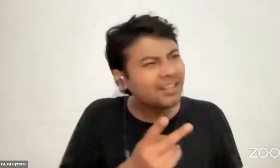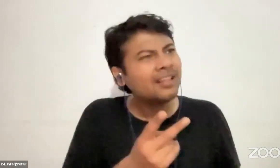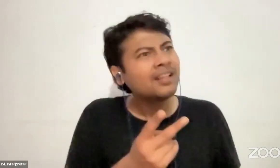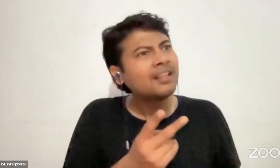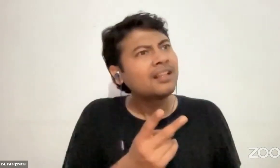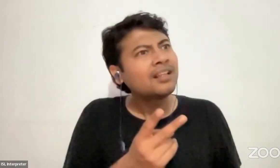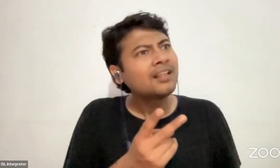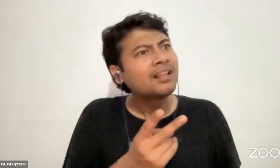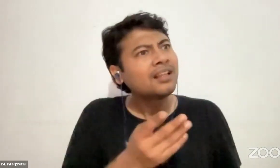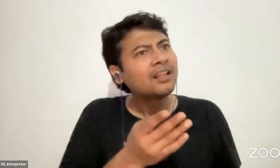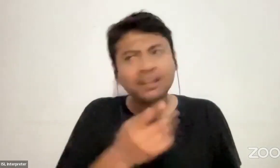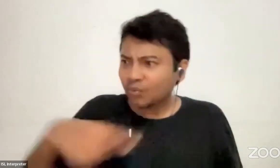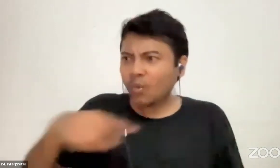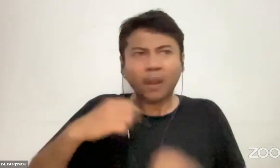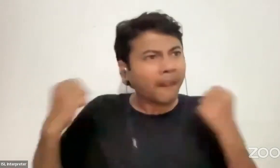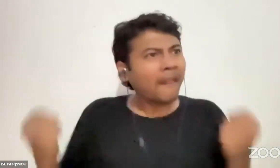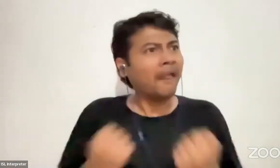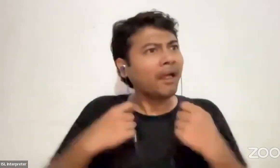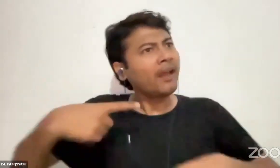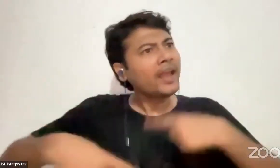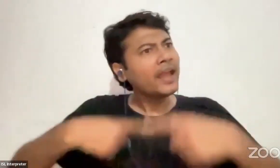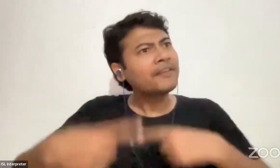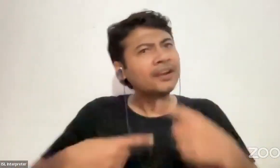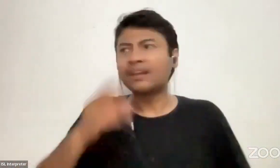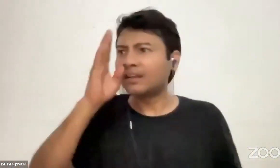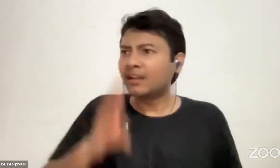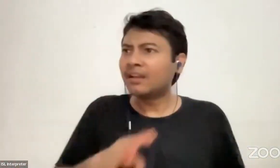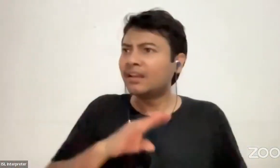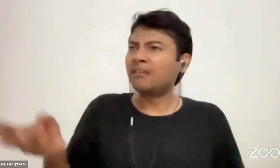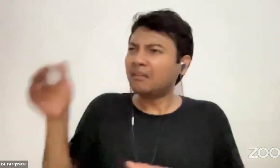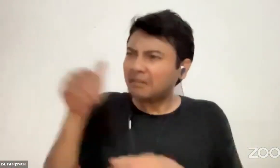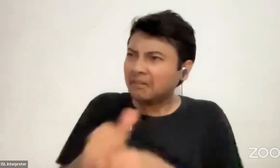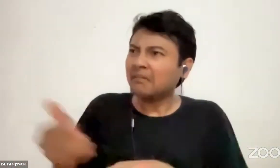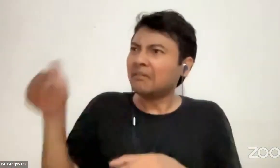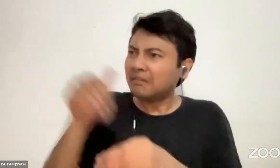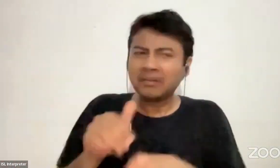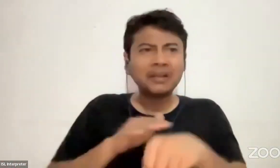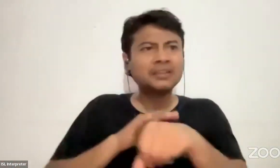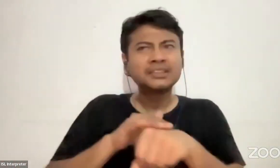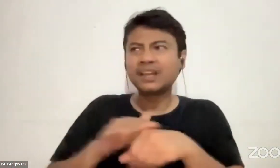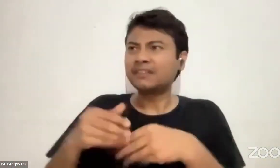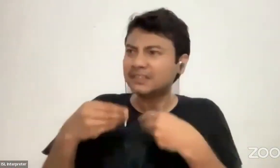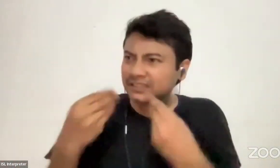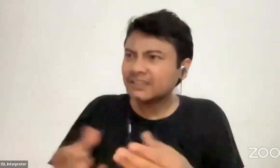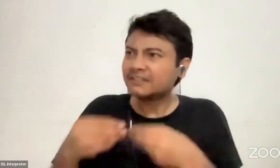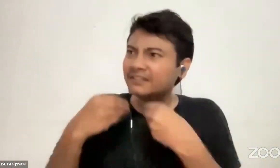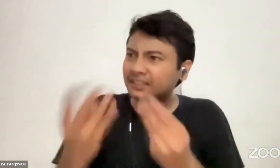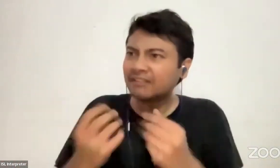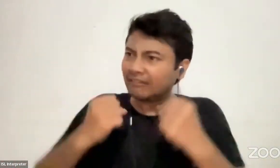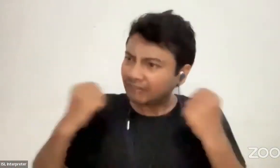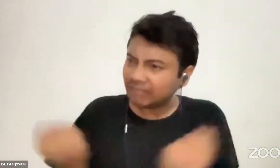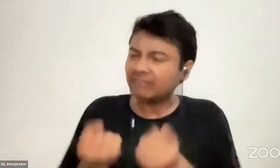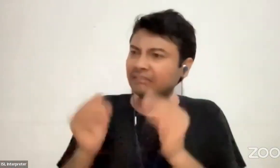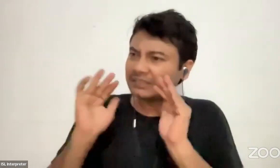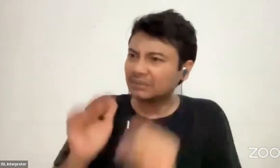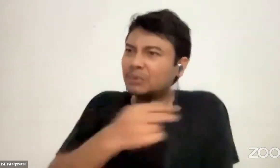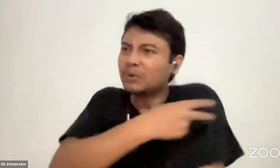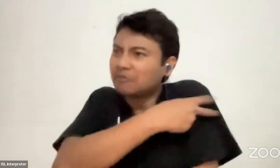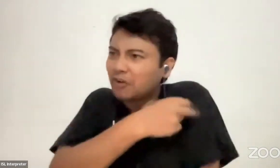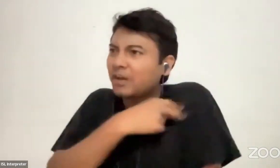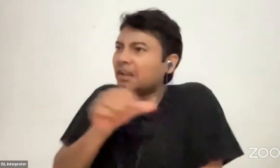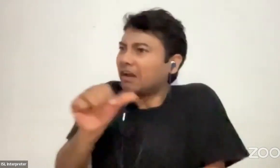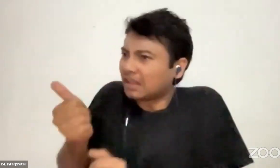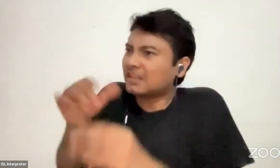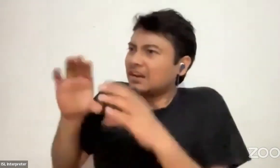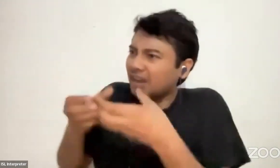में भी आ रहे हैं, और भी क्लासेस अटेंड कर रहे हैं, सेवा भी कर रहे हैं, सब कुछ कर रहे हैं, लेकिन गणेश प्रभु को गाड़ी नहीं